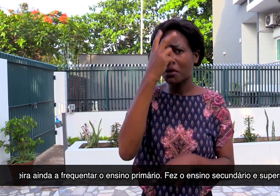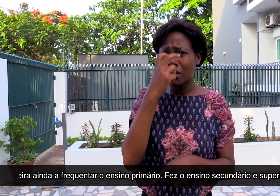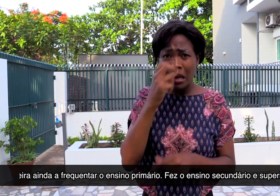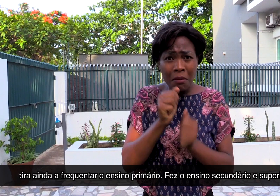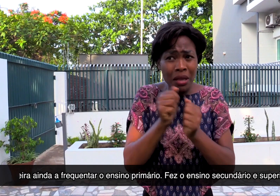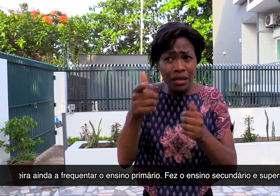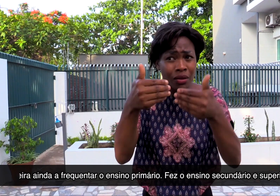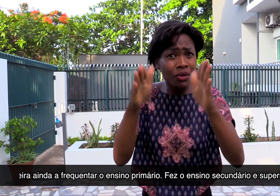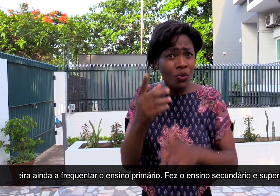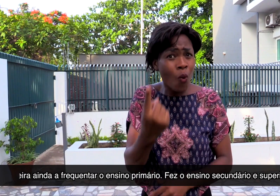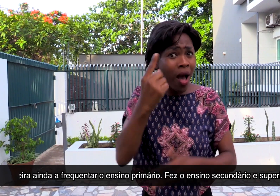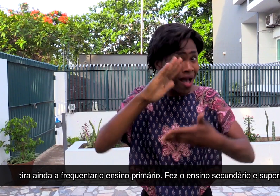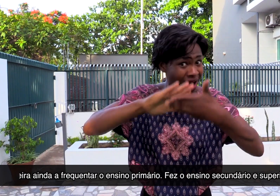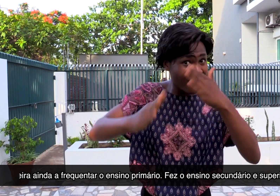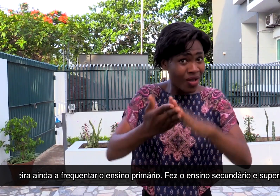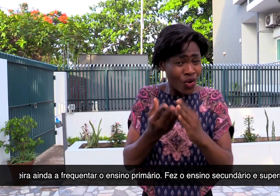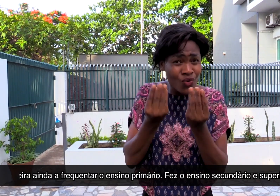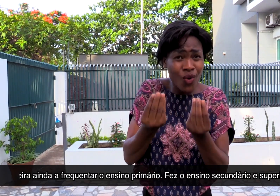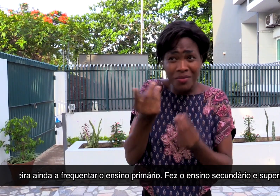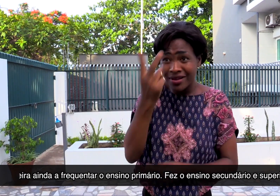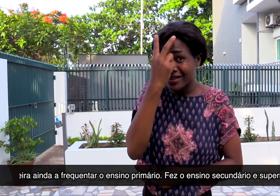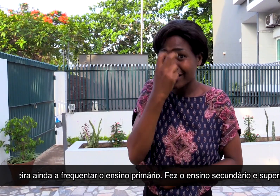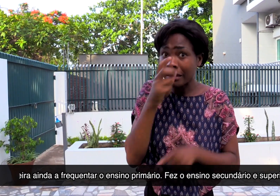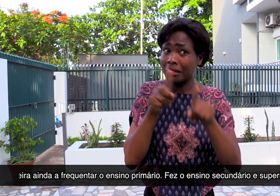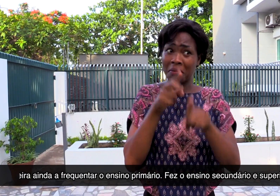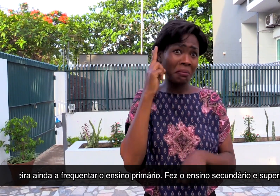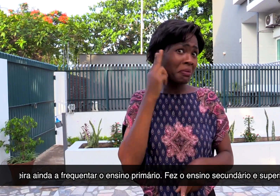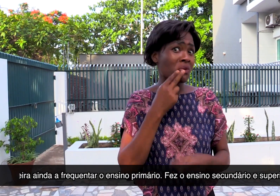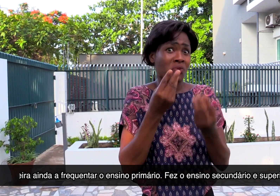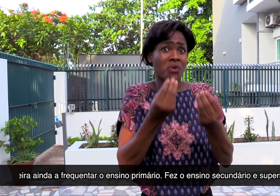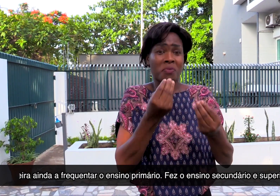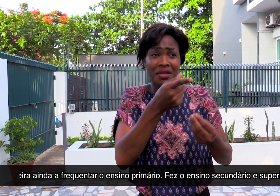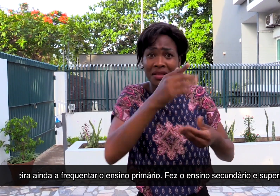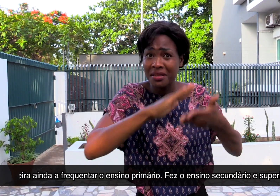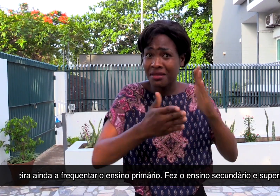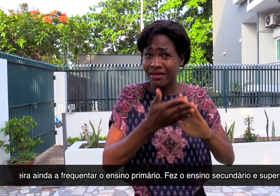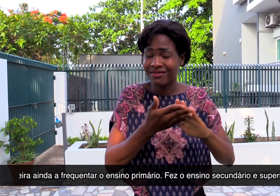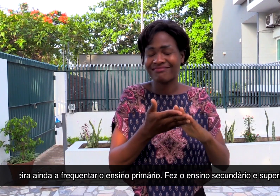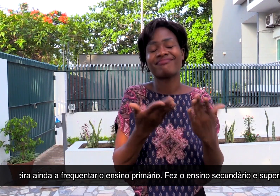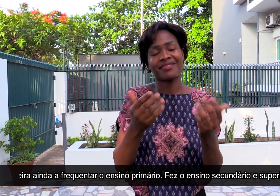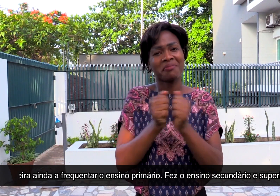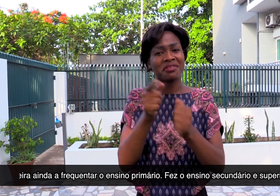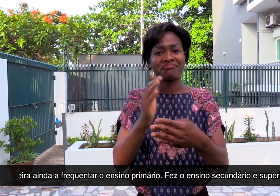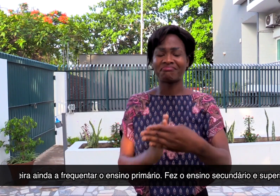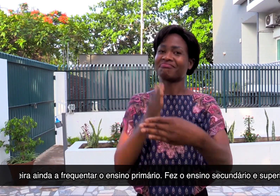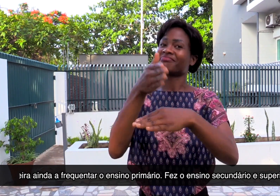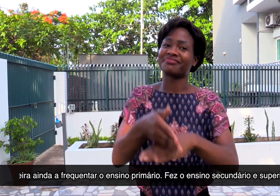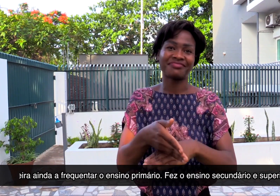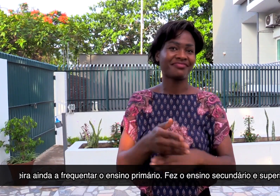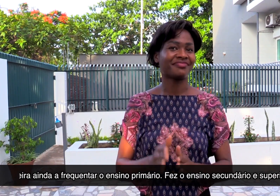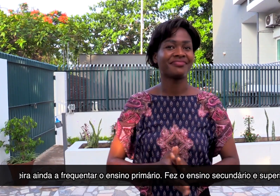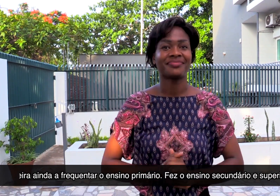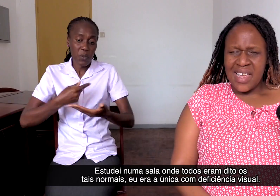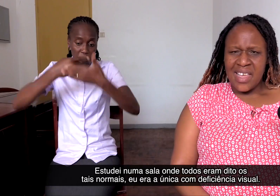ensino secundário e superior em condições adversas. Ela era a única aluna com deficiência visual na